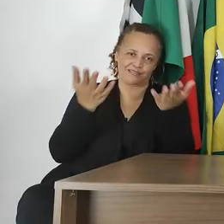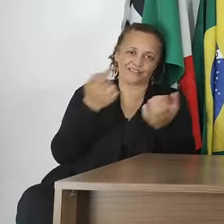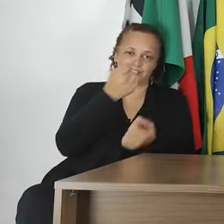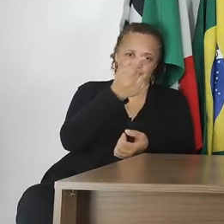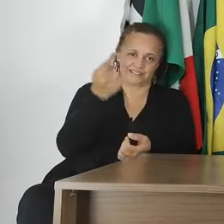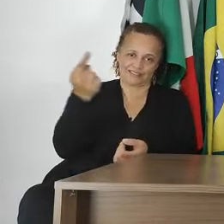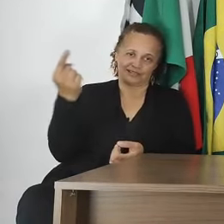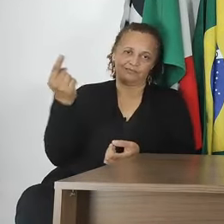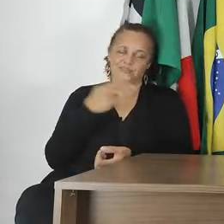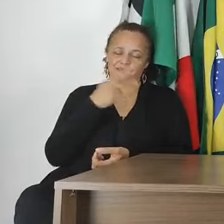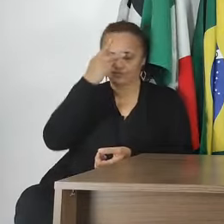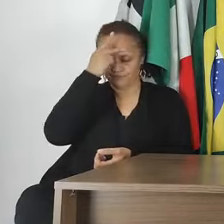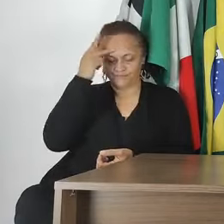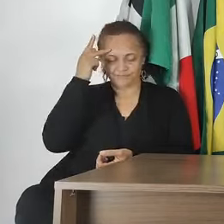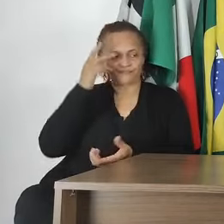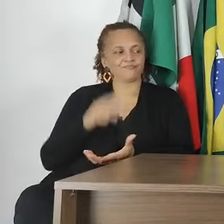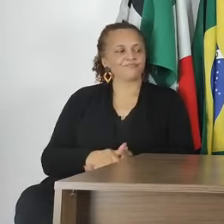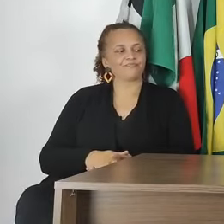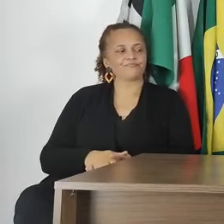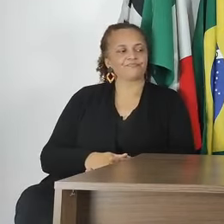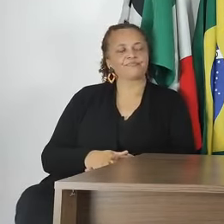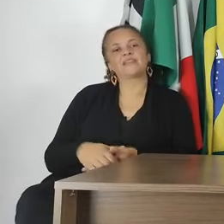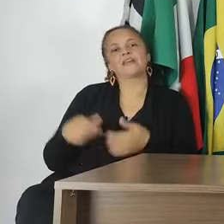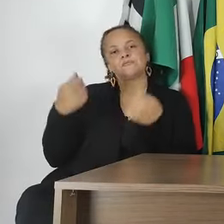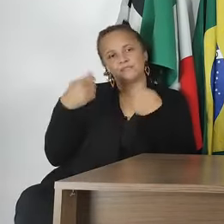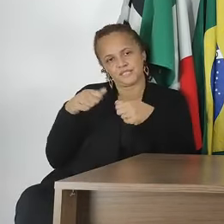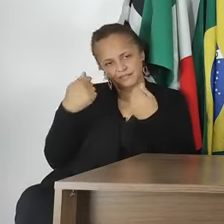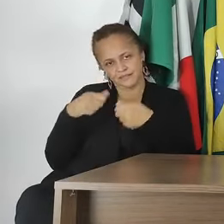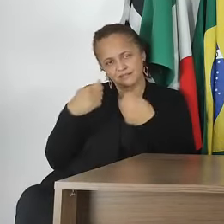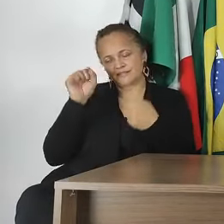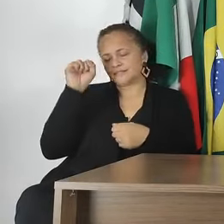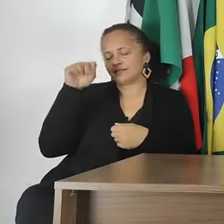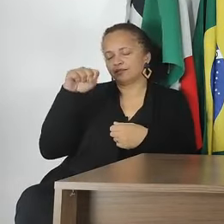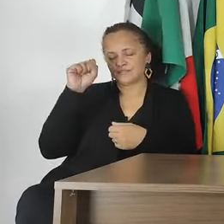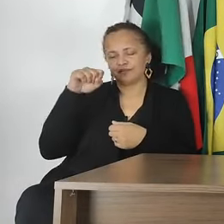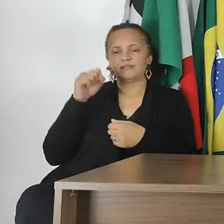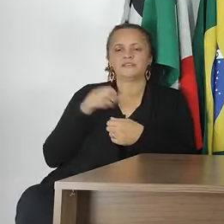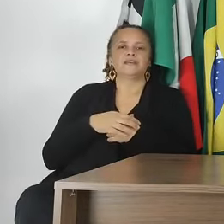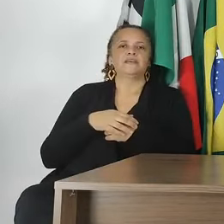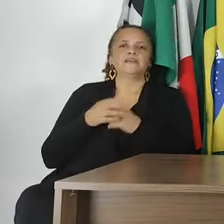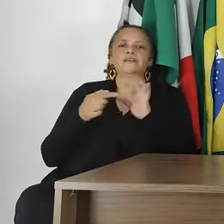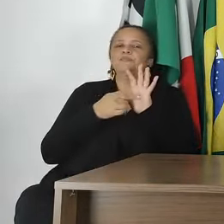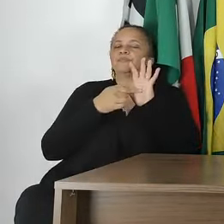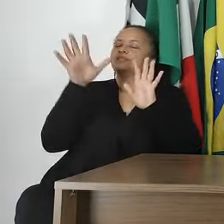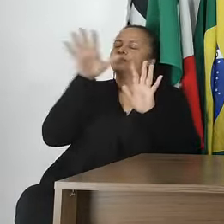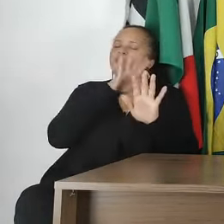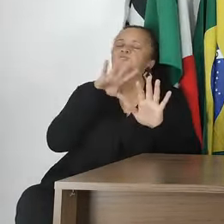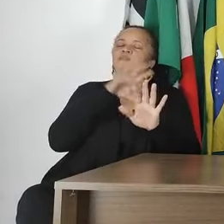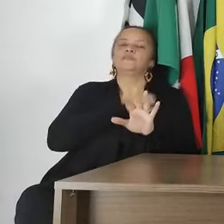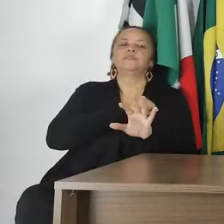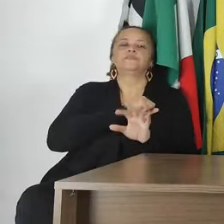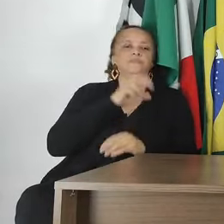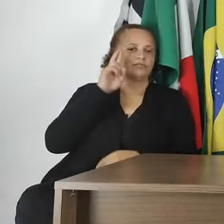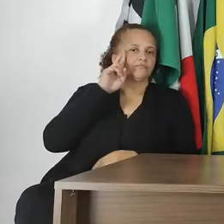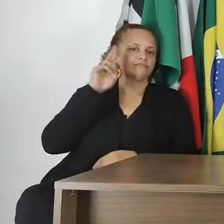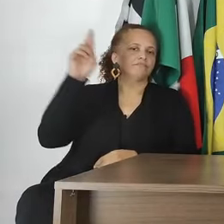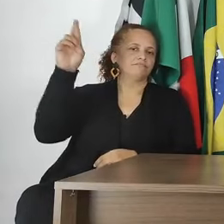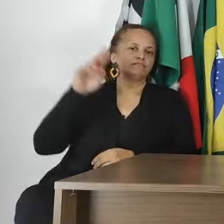cristão. Tem que ser incorporado esses feitos de amor ao próximo. A verdadeira ação